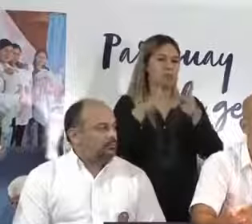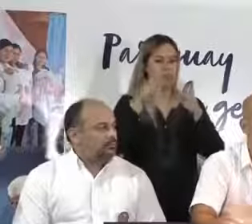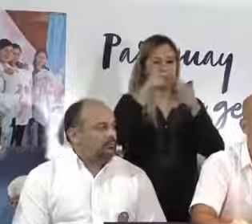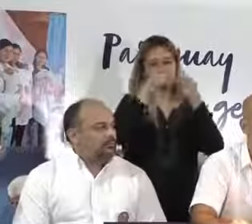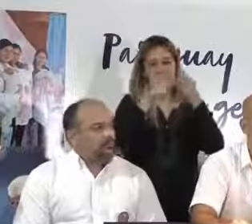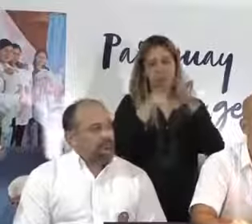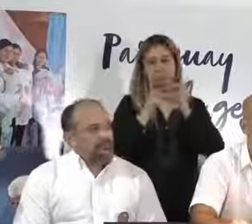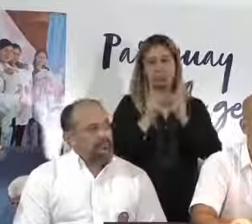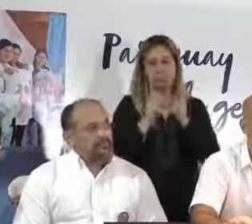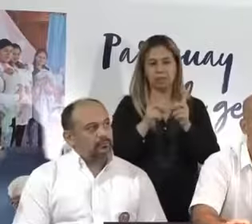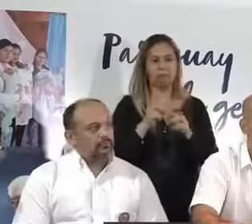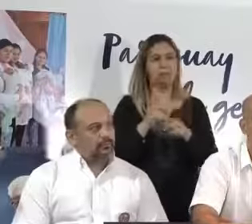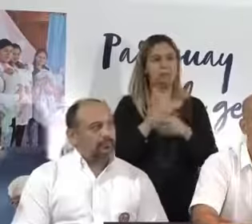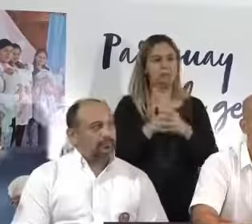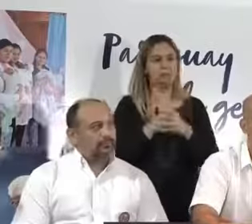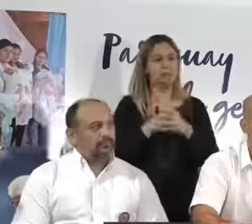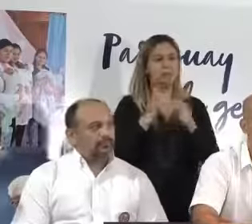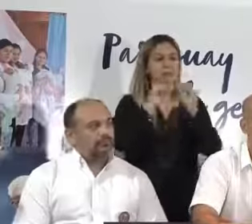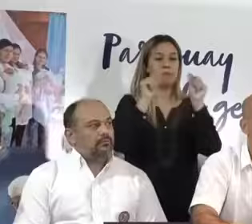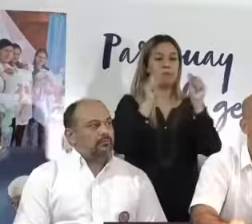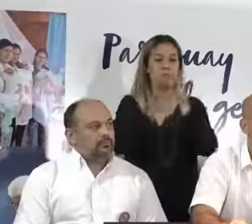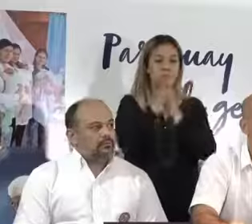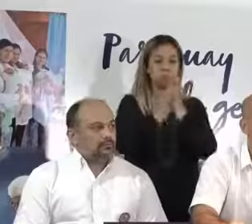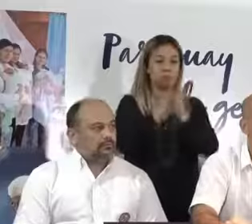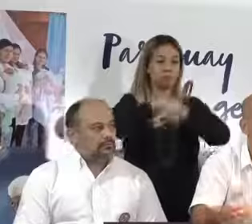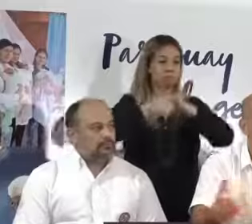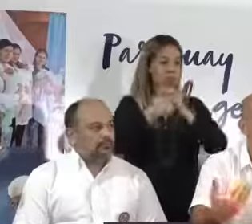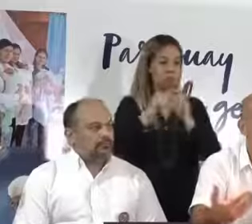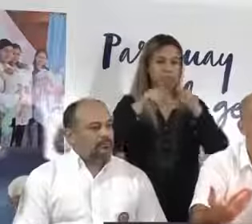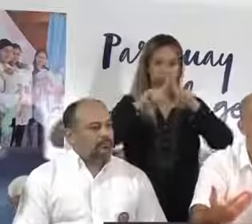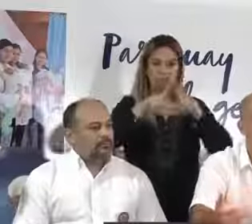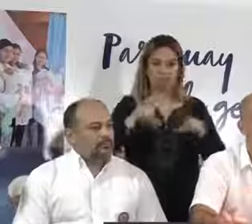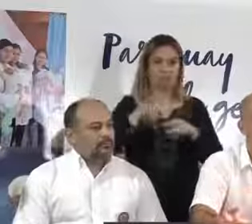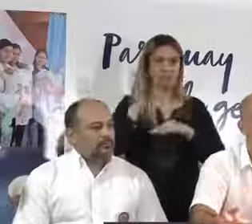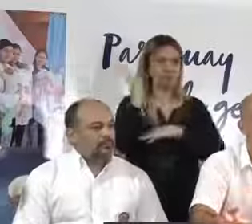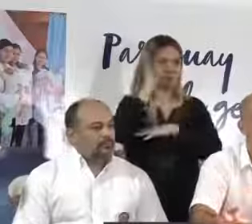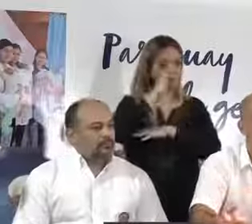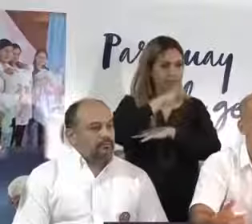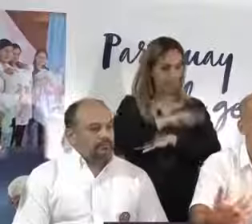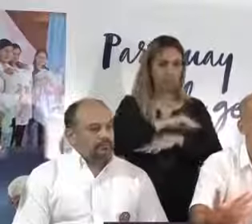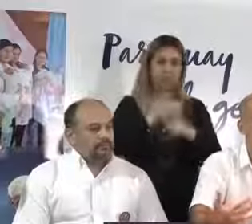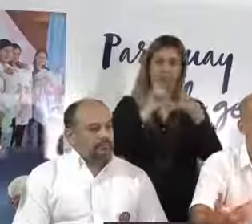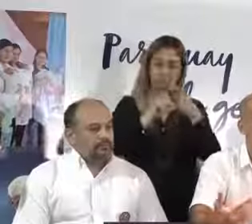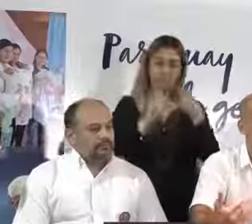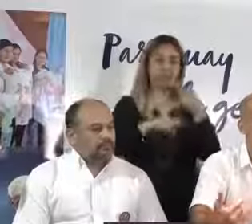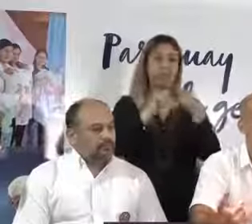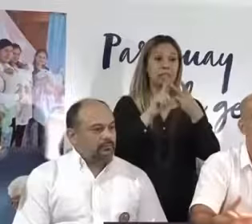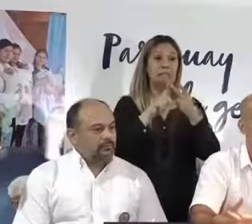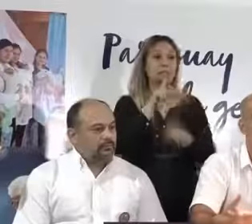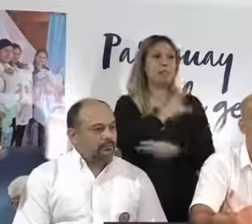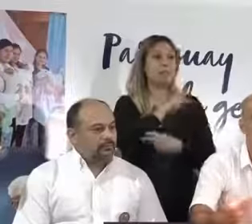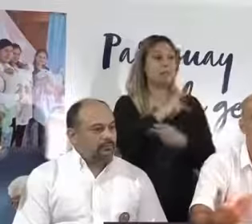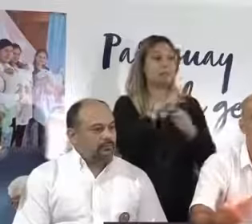particularmente todo lo que tiene que ver con el lavado de manos, evitar el contacto con otras personas que pudieran tener